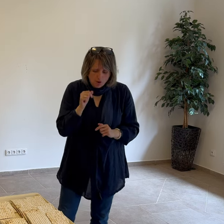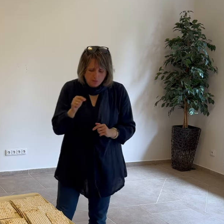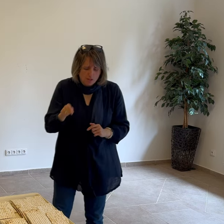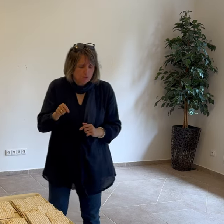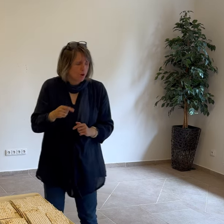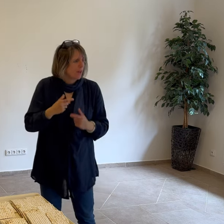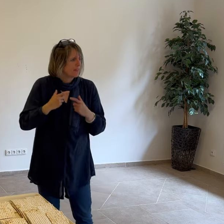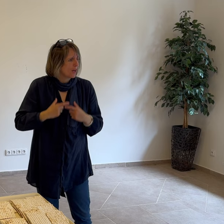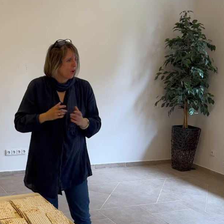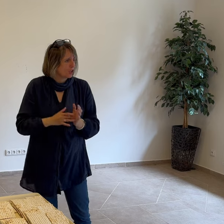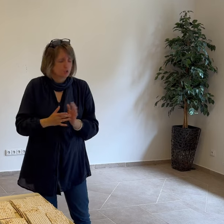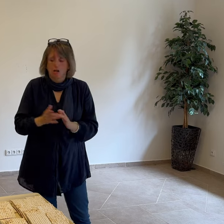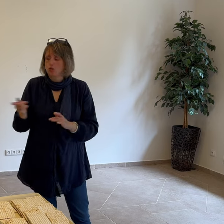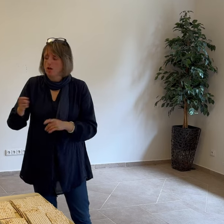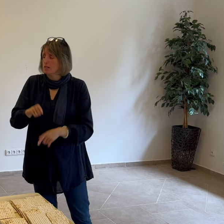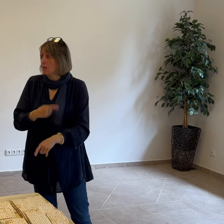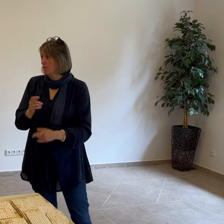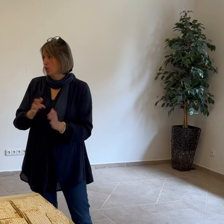krev